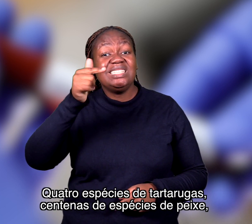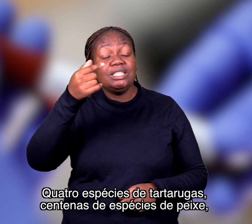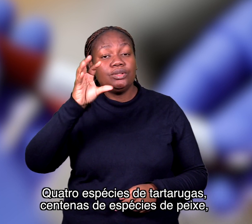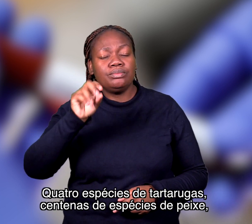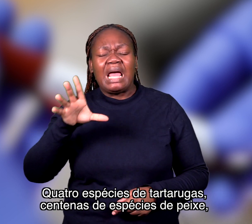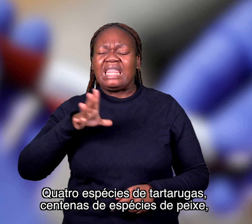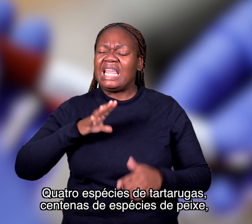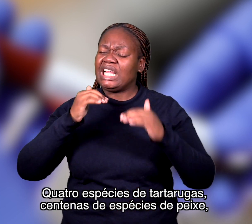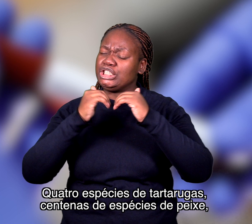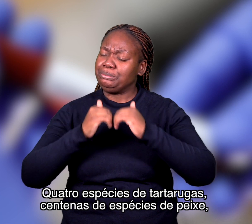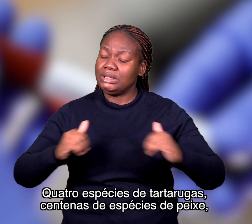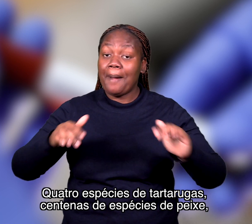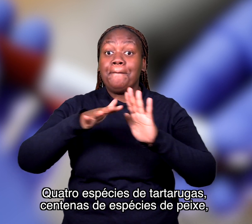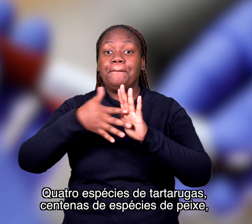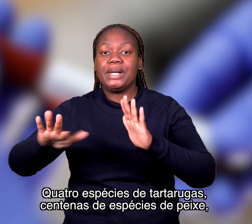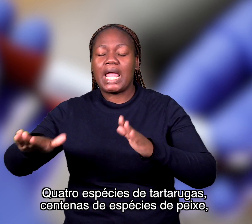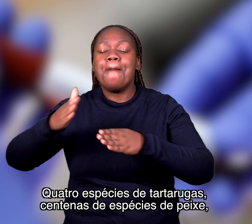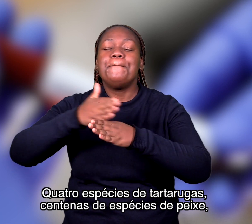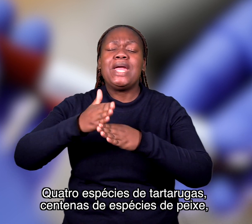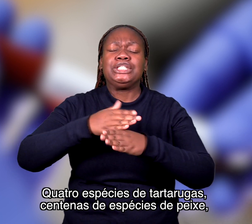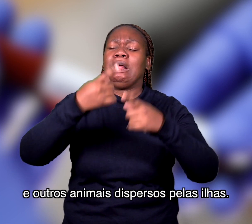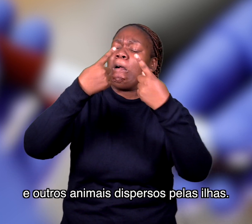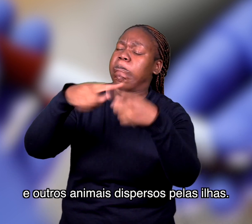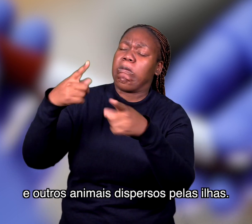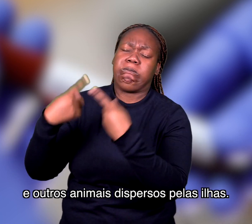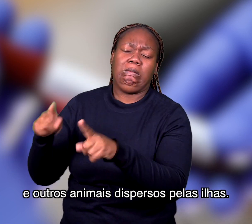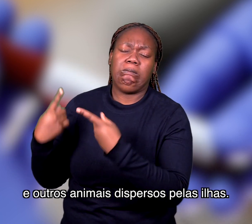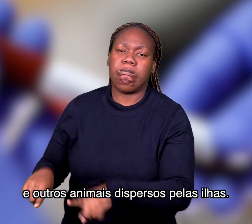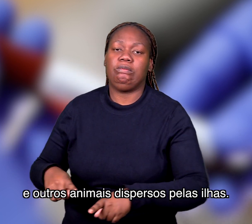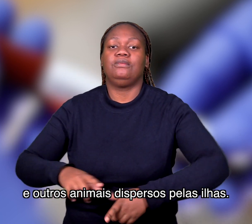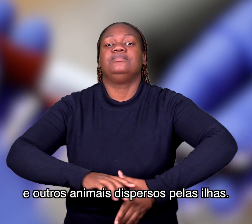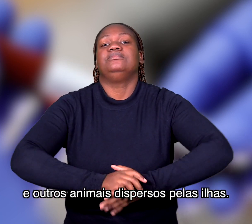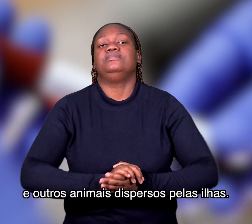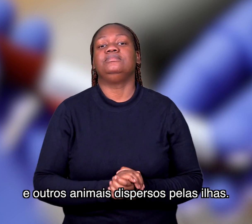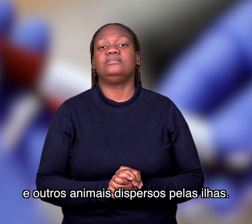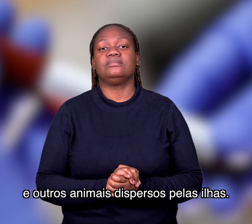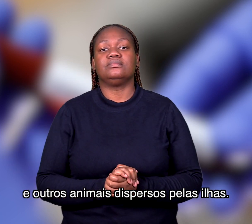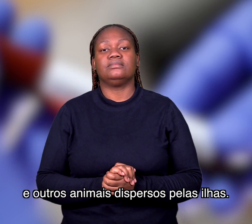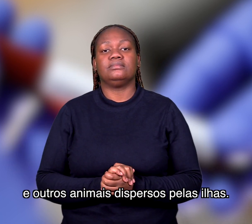Quatro espécies de tartarugas, centenas de espécies de peixes e outros animais dispersos pelas ilhas.